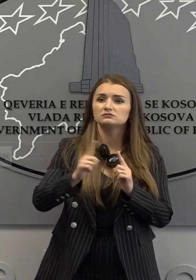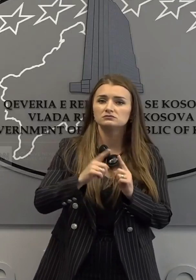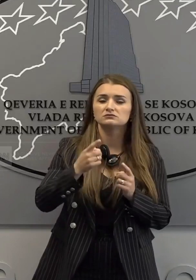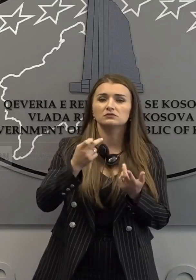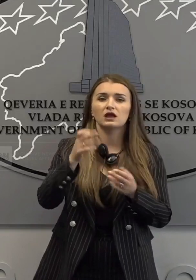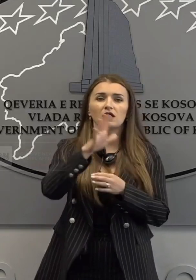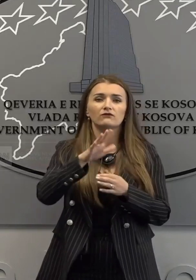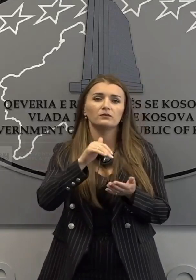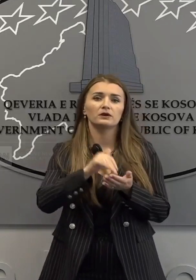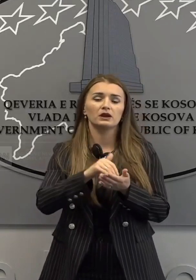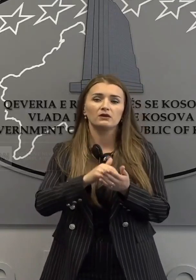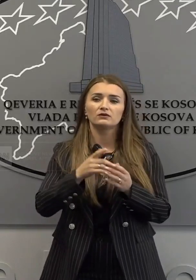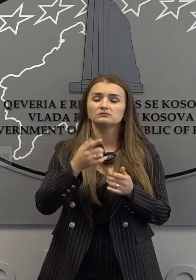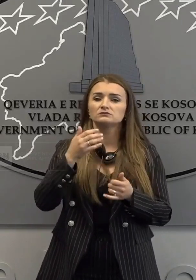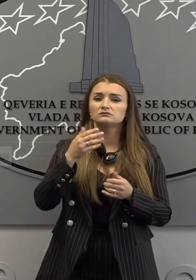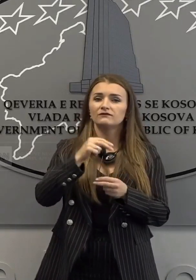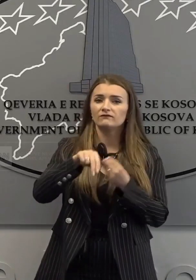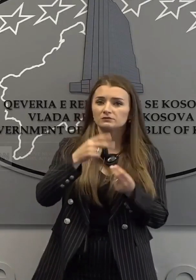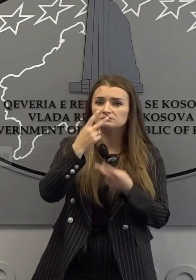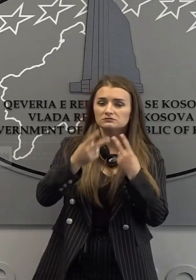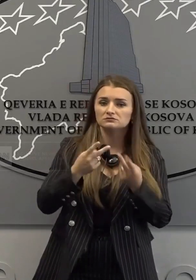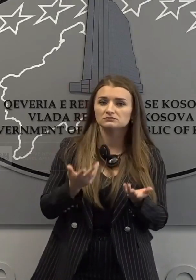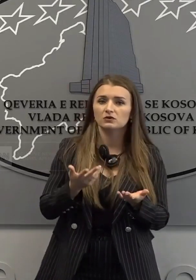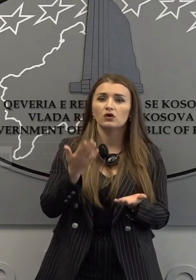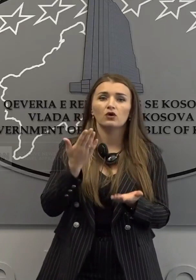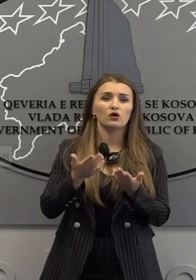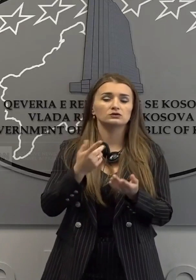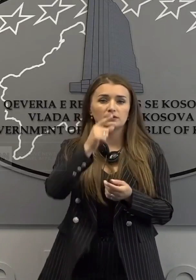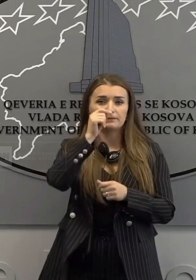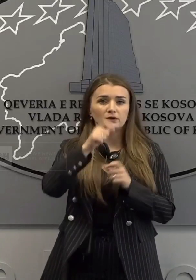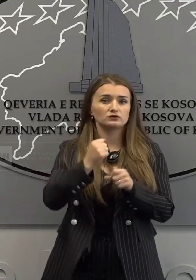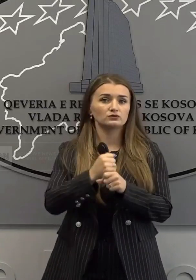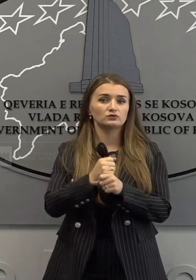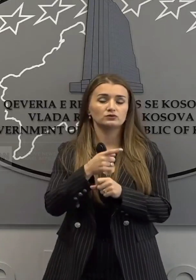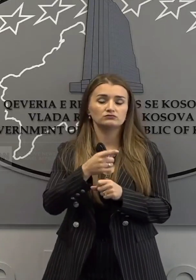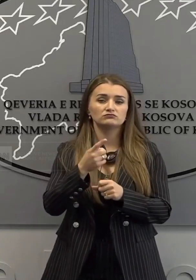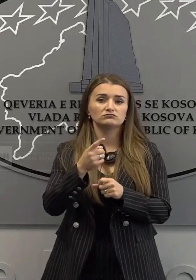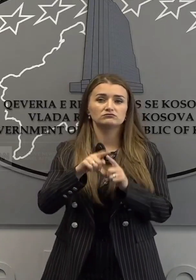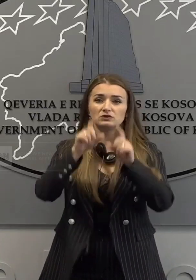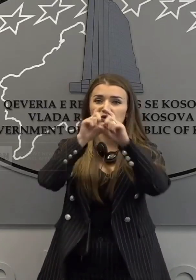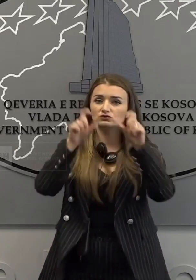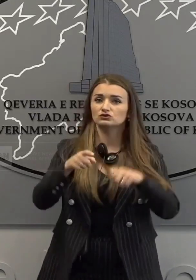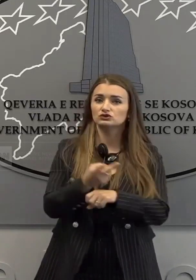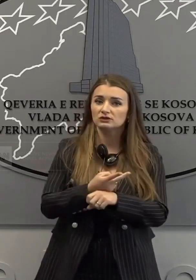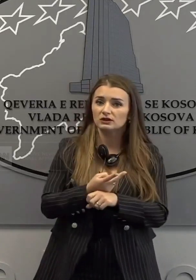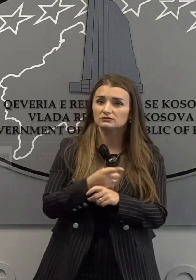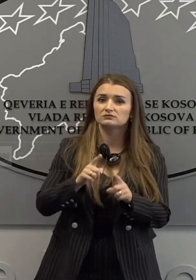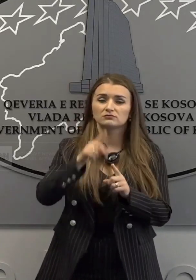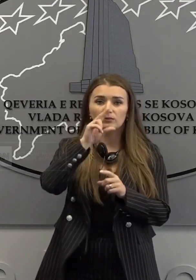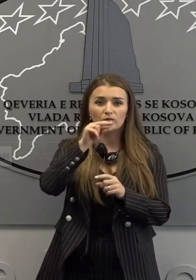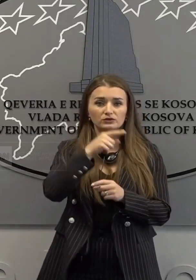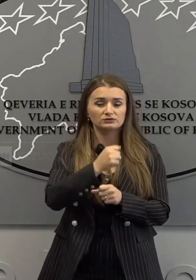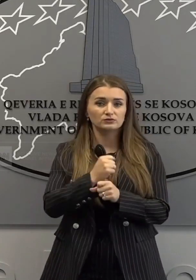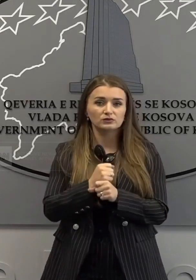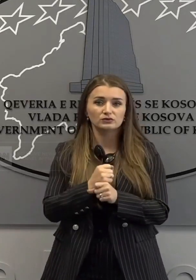vend të bashkimit evropian apo për të shkuar atje, qofshin ata zyrtarë shtetërorë si puna e zëvëzrejtorit të policisë, këto